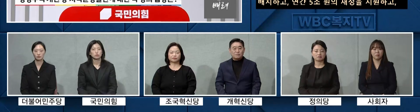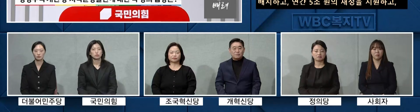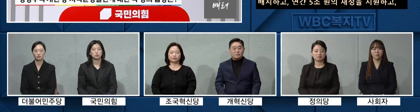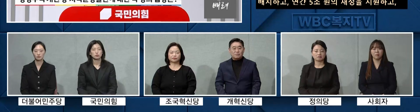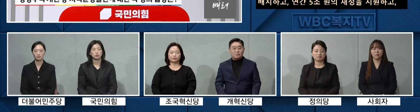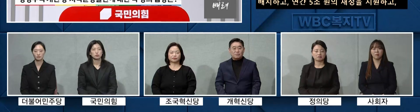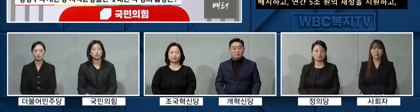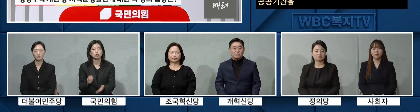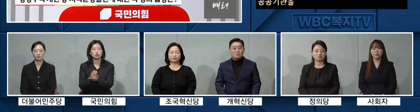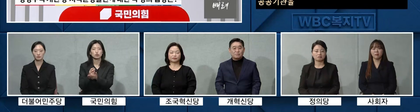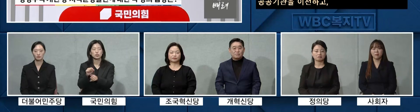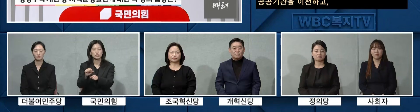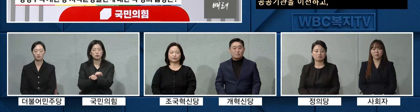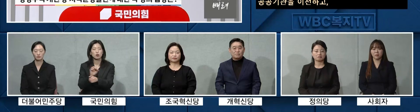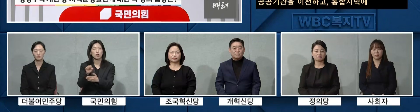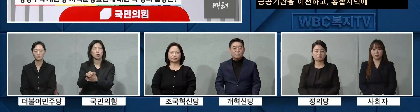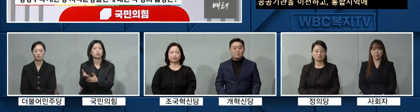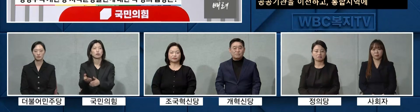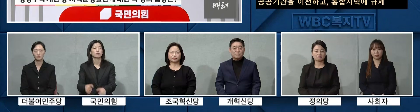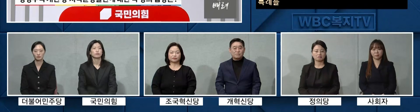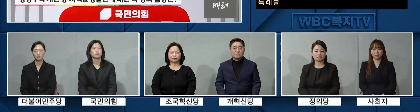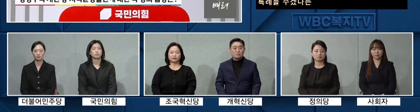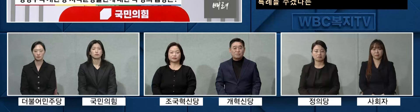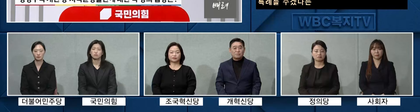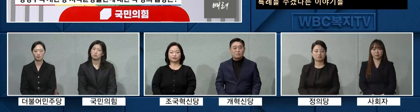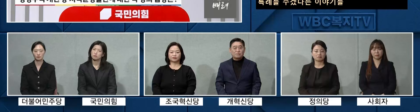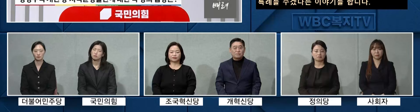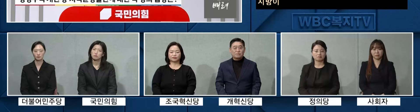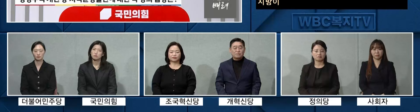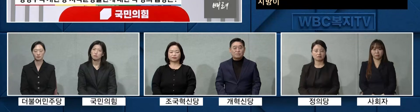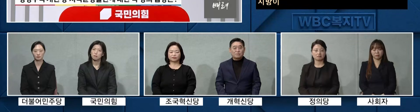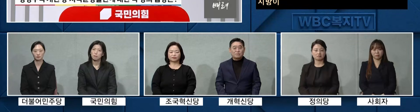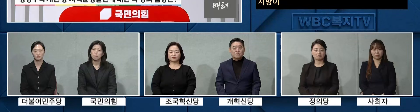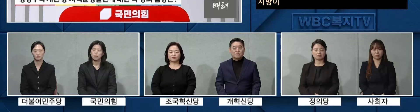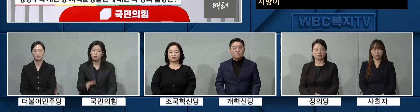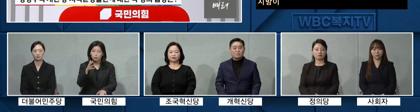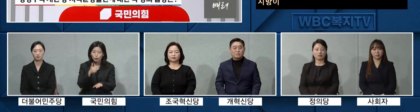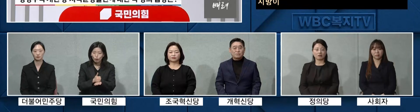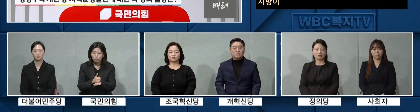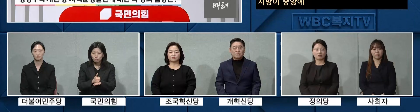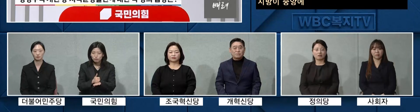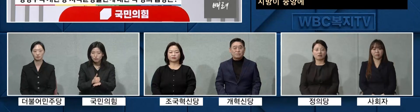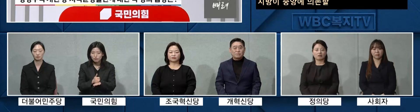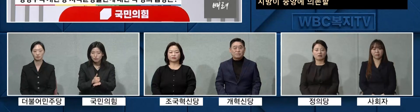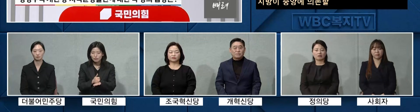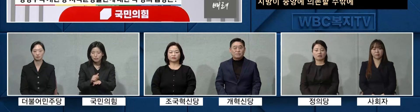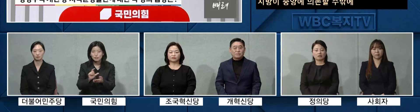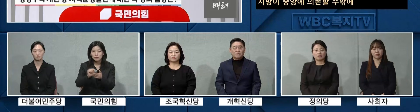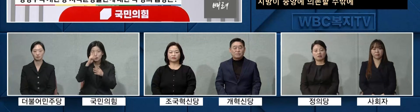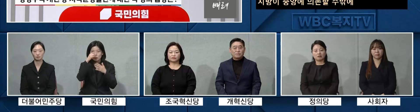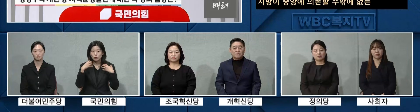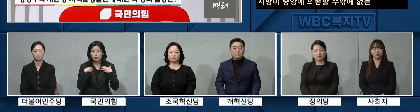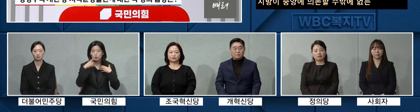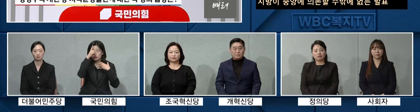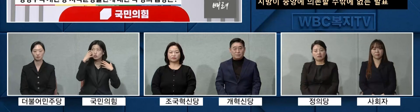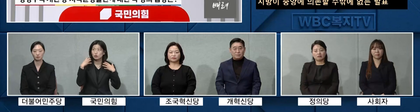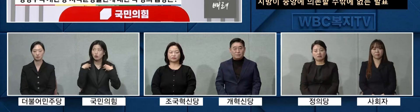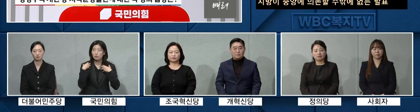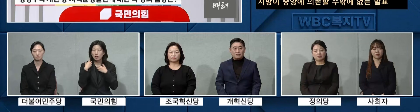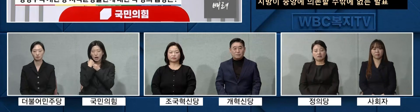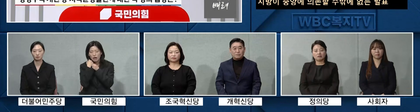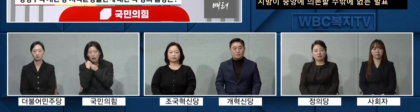주겠다라는 이야기를 합니다. 지방이 중앙에 의존할 수밖에 없는 발표 내용입니다. 이런 행정통합을